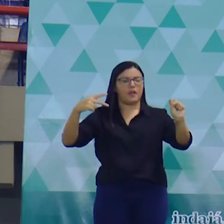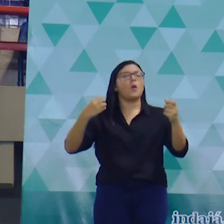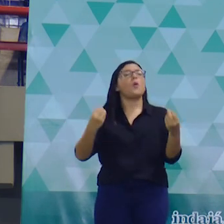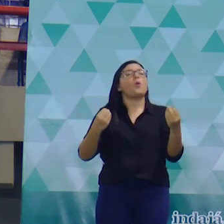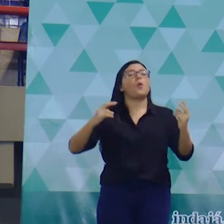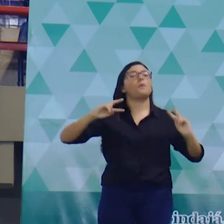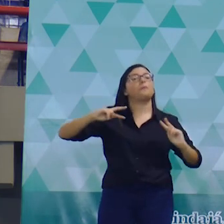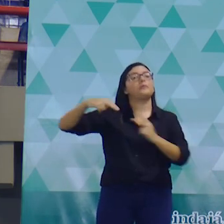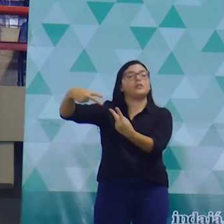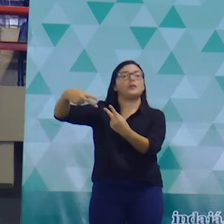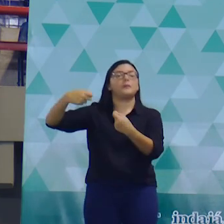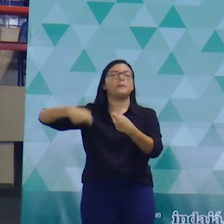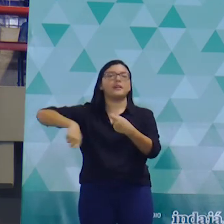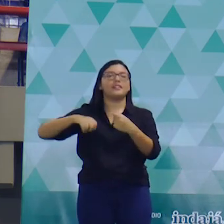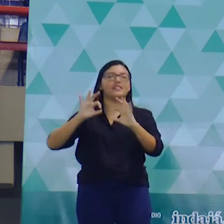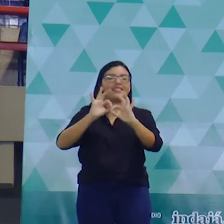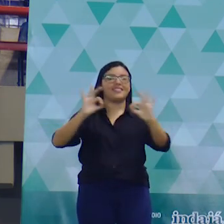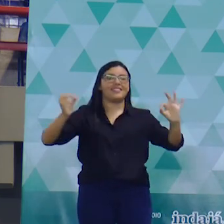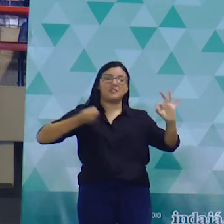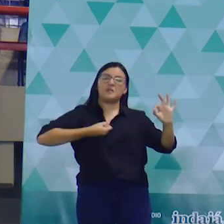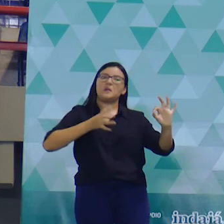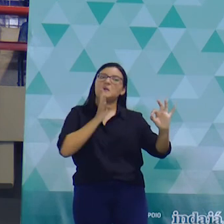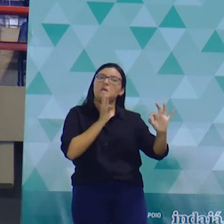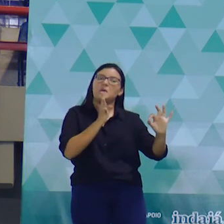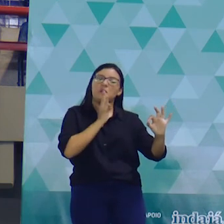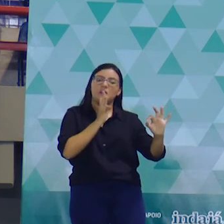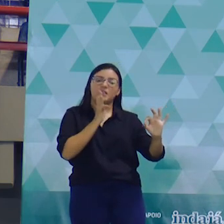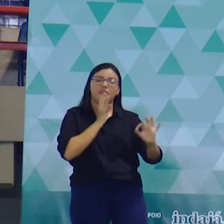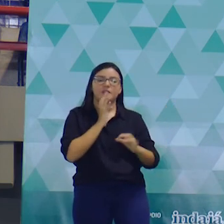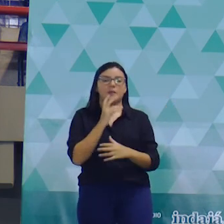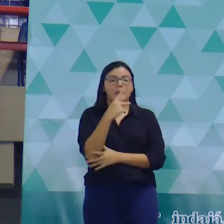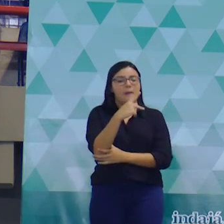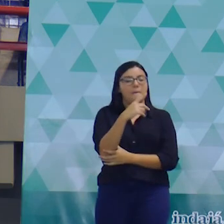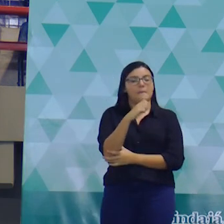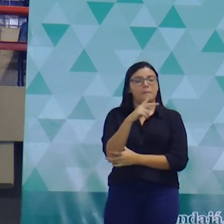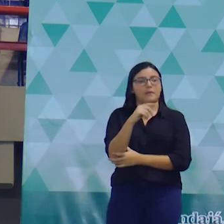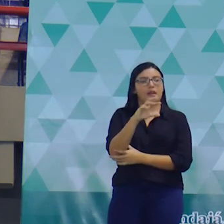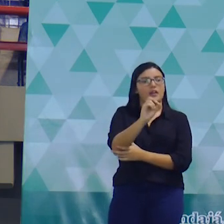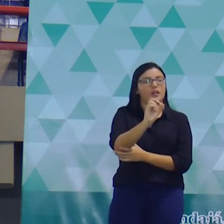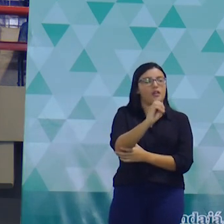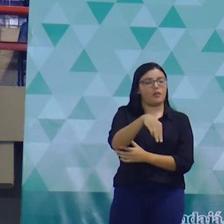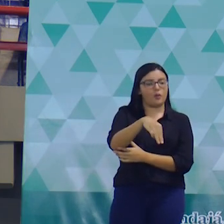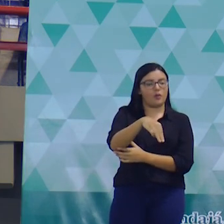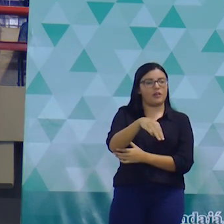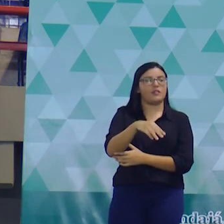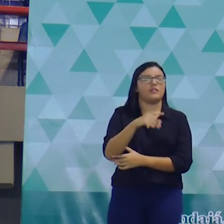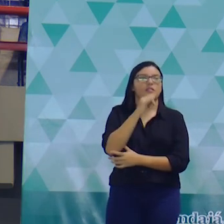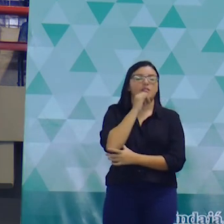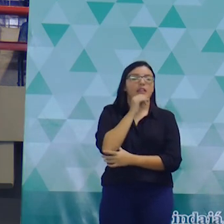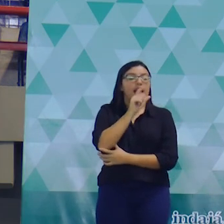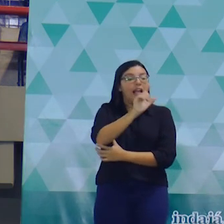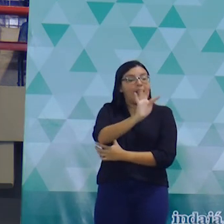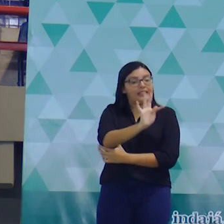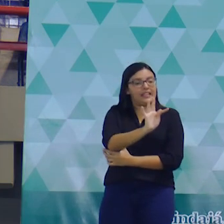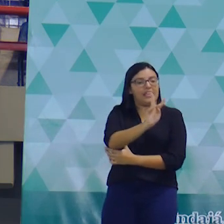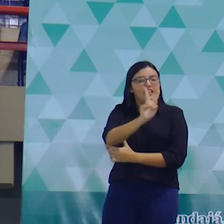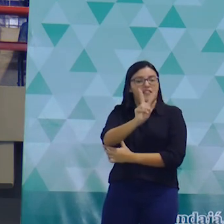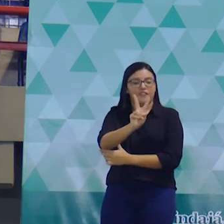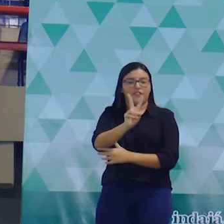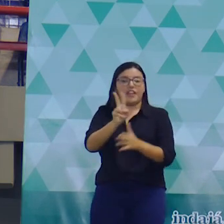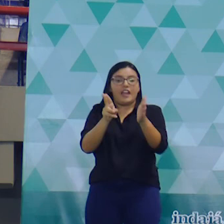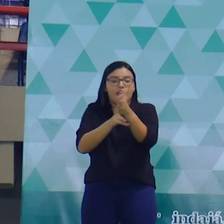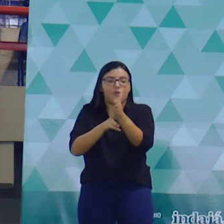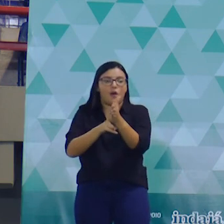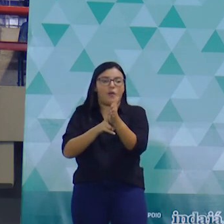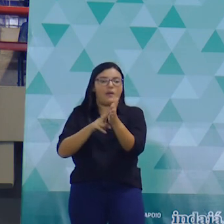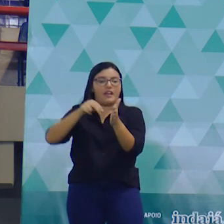volume, você pode usar uma equaçãozinha muito conhecida, chamada equação de Clapeyron, PV igual a nRT. Raramente você